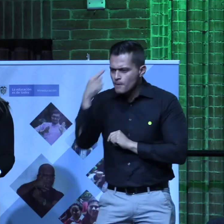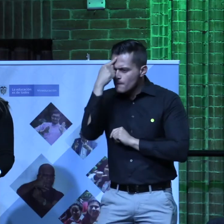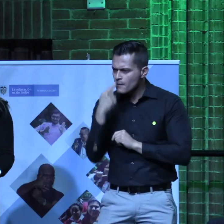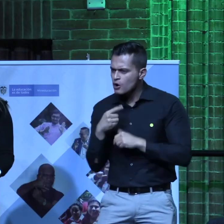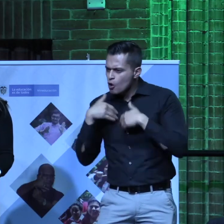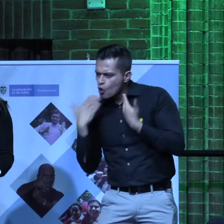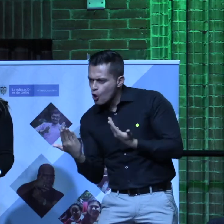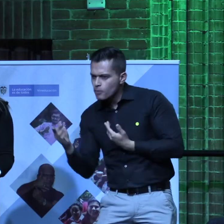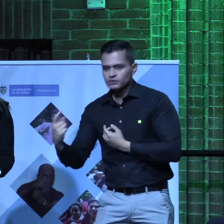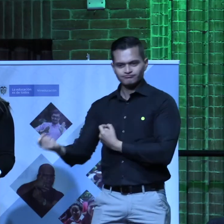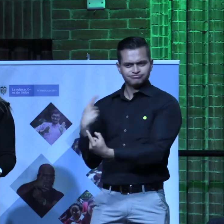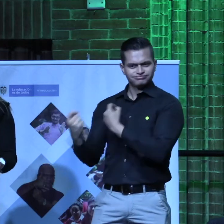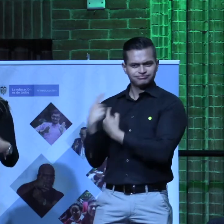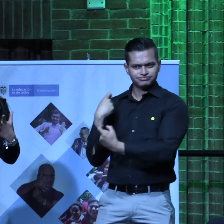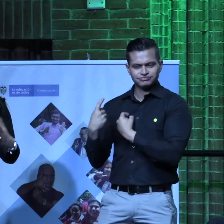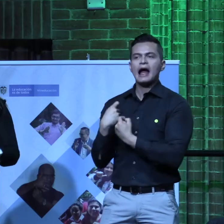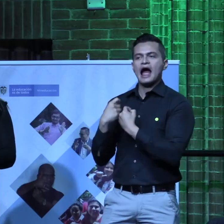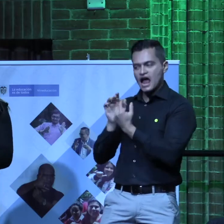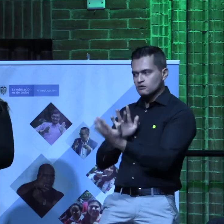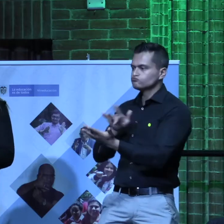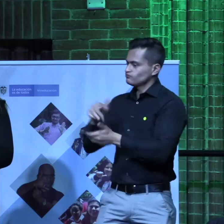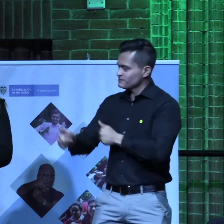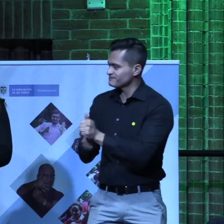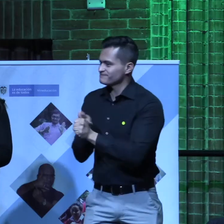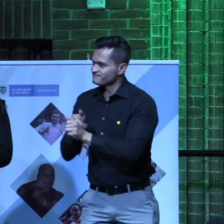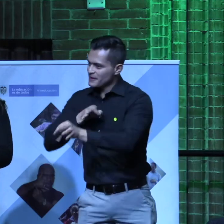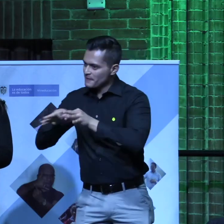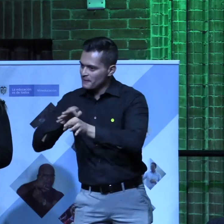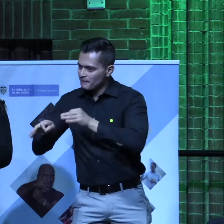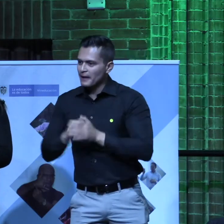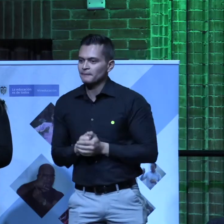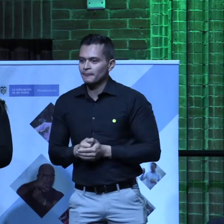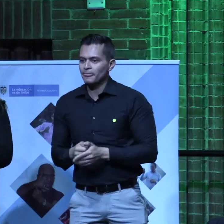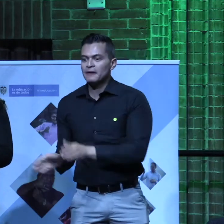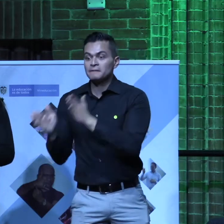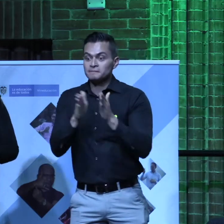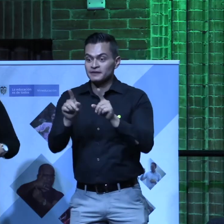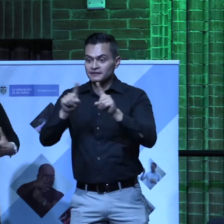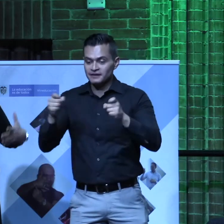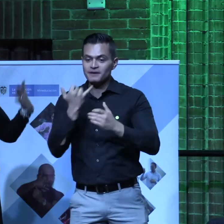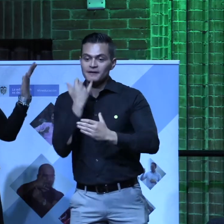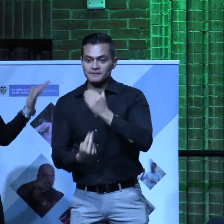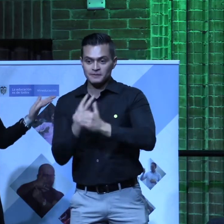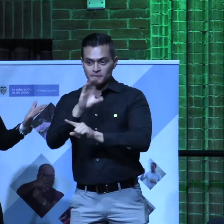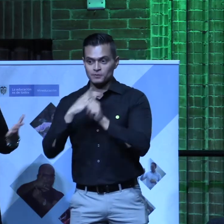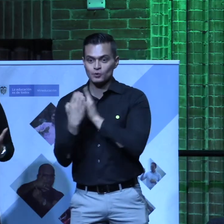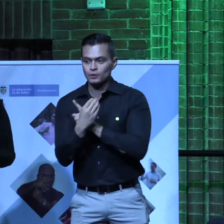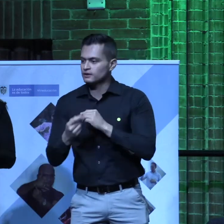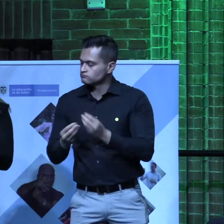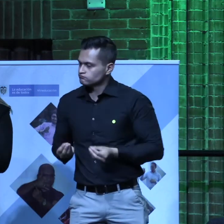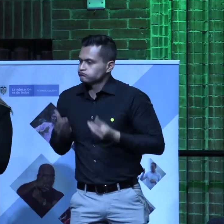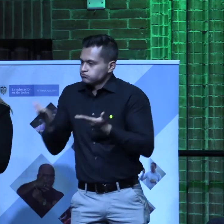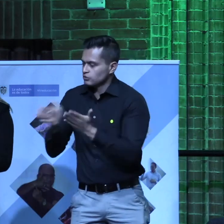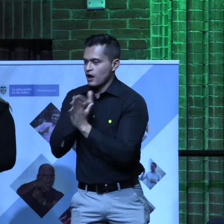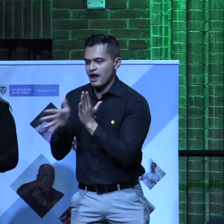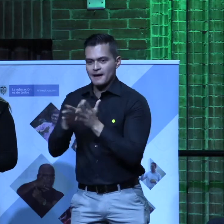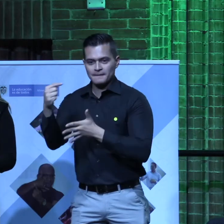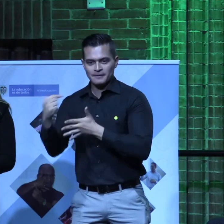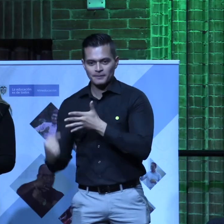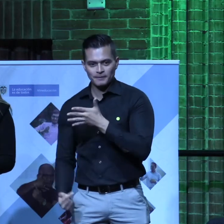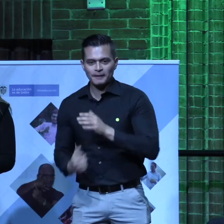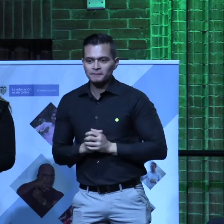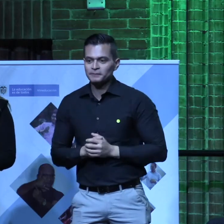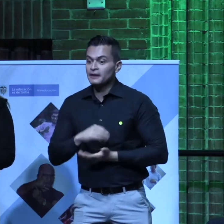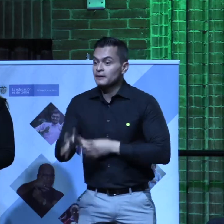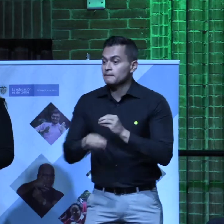preguntas que nos estaban haciendo. Y aspectos generales de la oferta bilingüe y bicultural. De igual forma diseñamos un documento que a